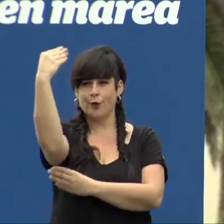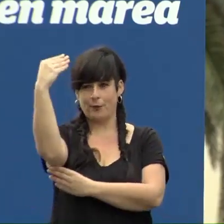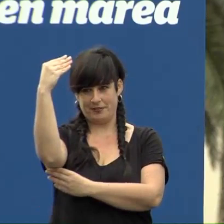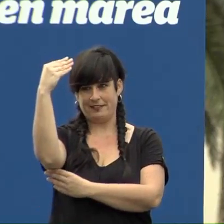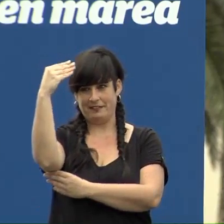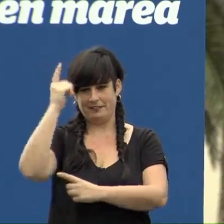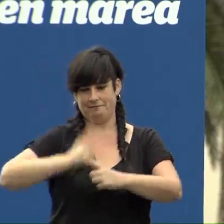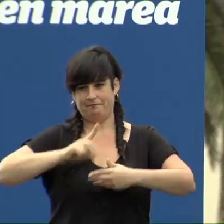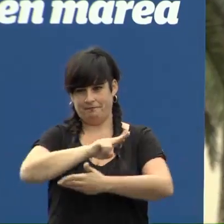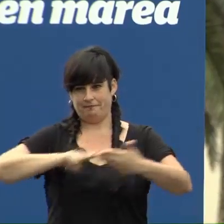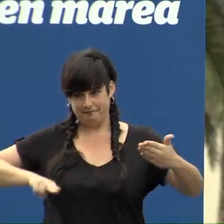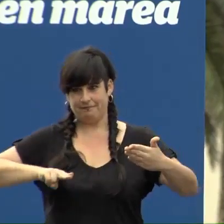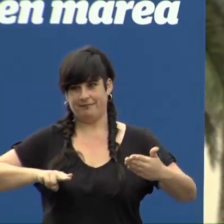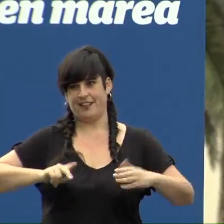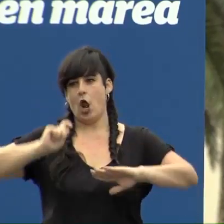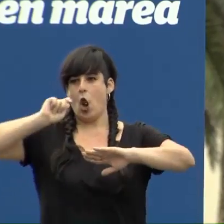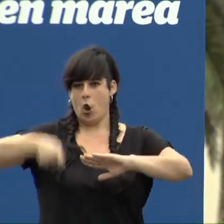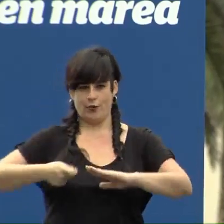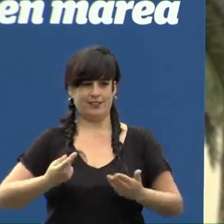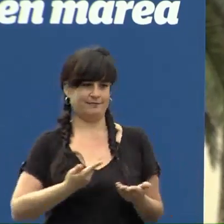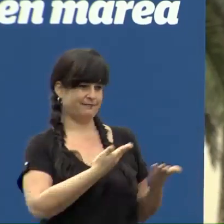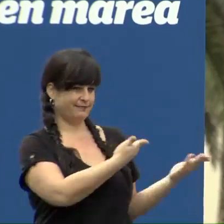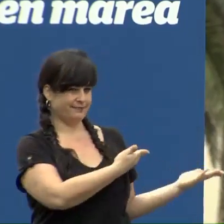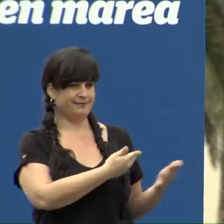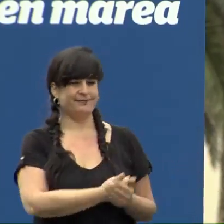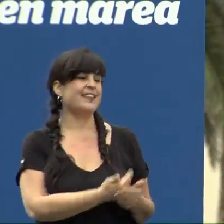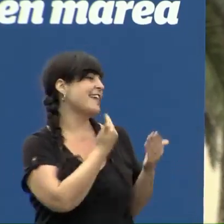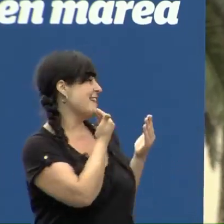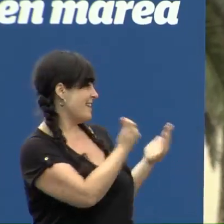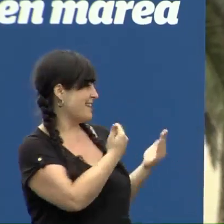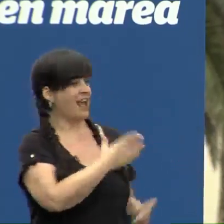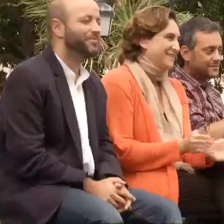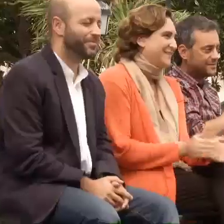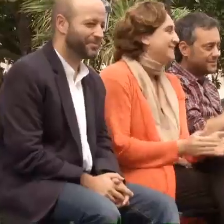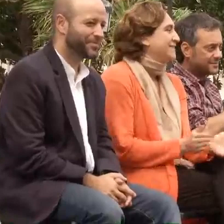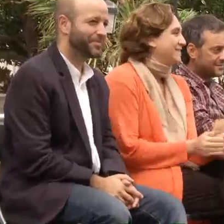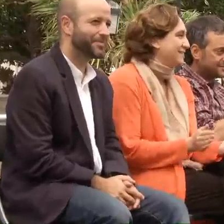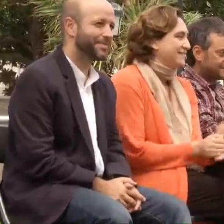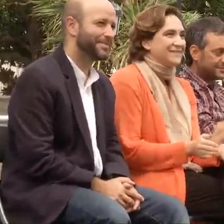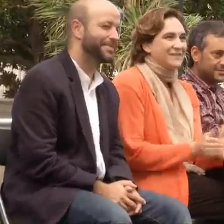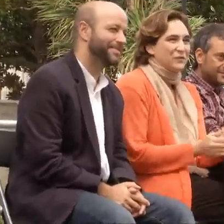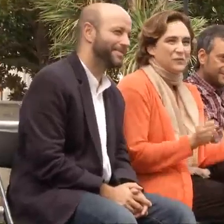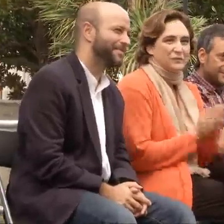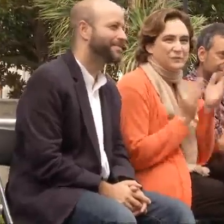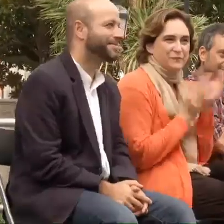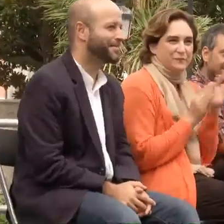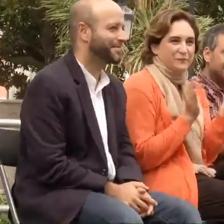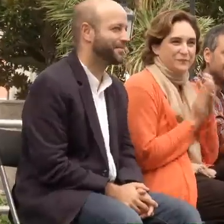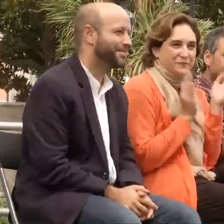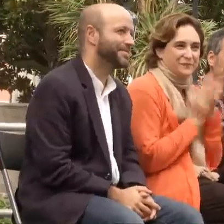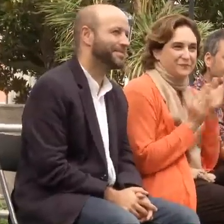Xunta, con Luís Villares. Gracias, Luís, polo teu compromiso, gracias por ter dado o